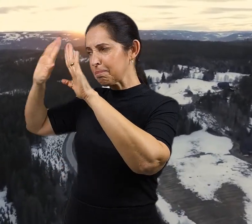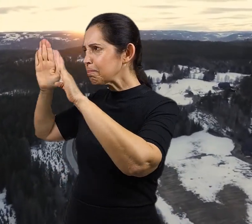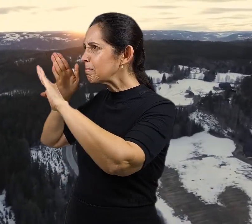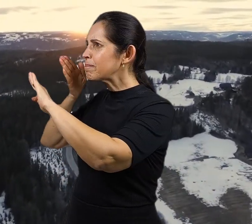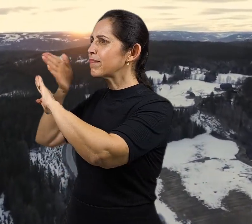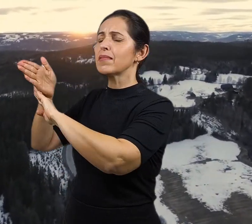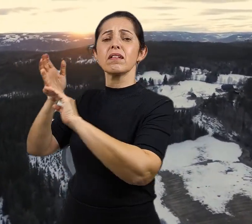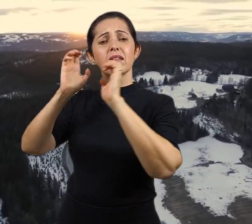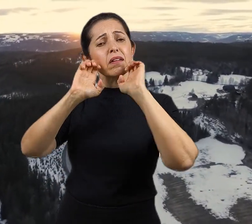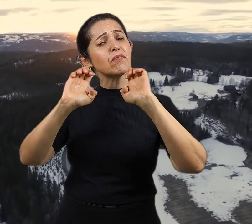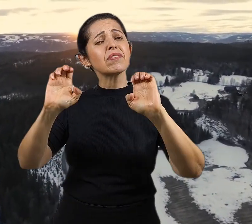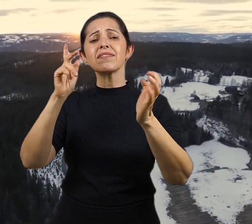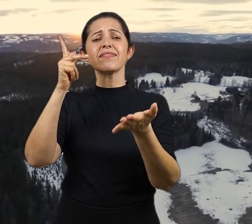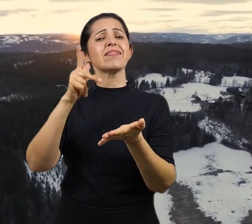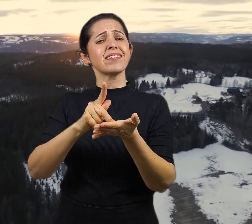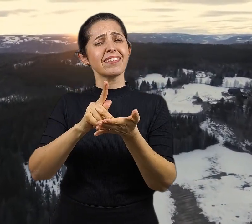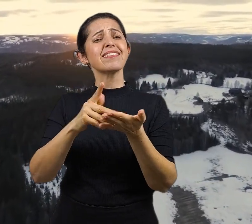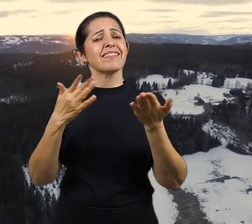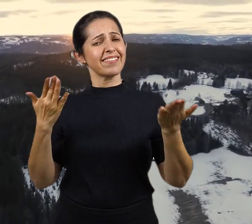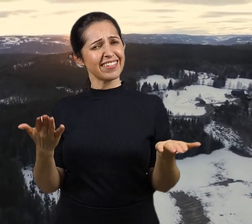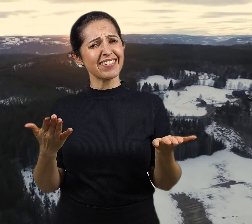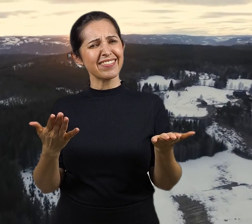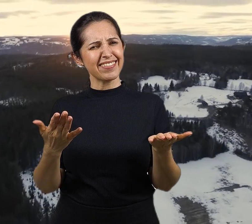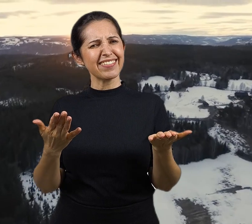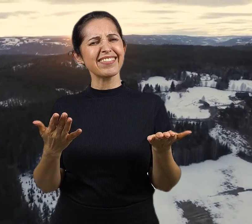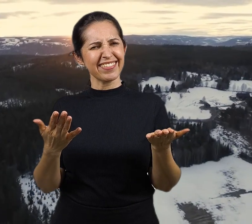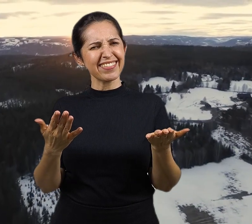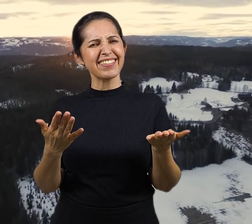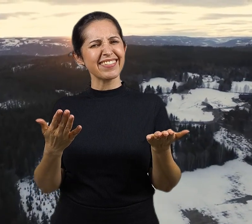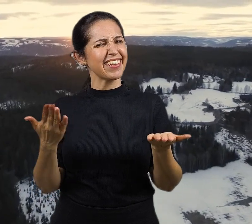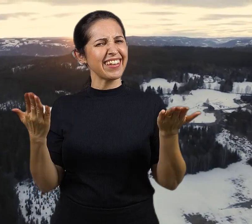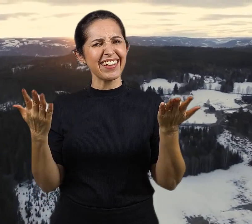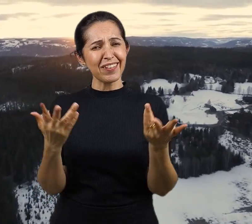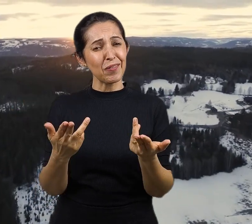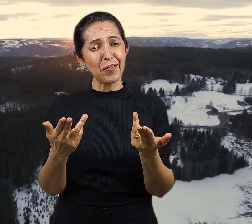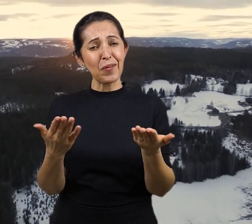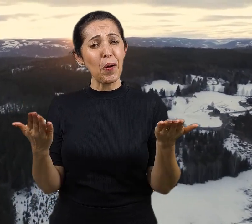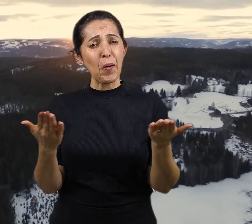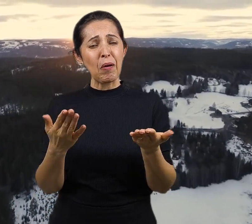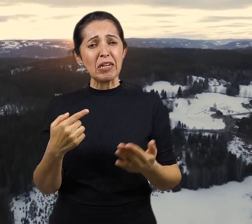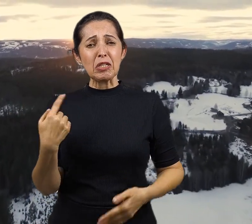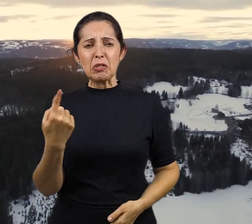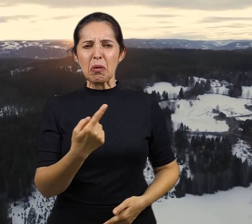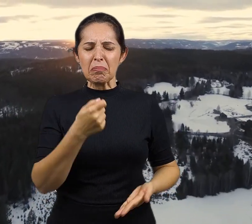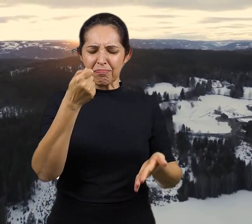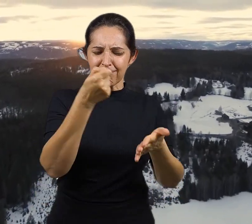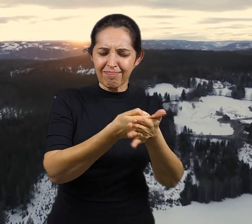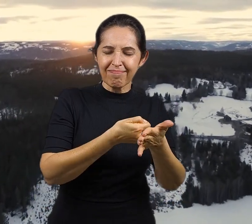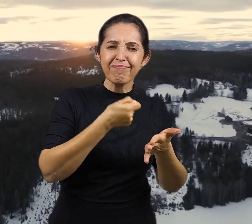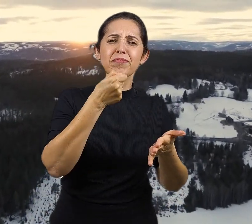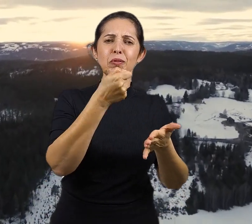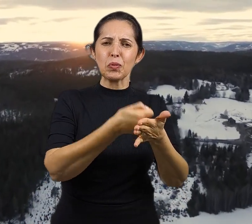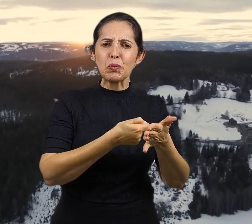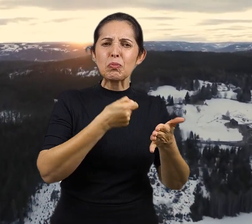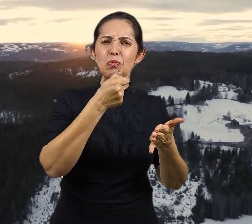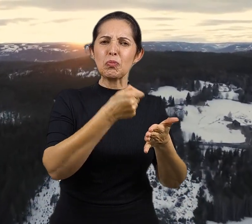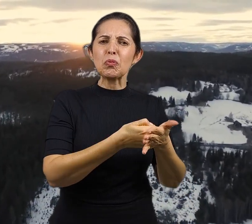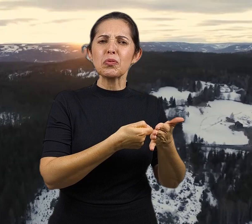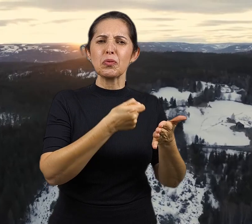isso que nós passamos no dia de hoje. É sofrimento, é luta, é trânsito, é enfermidade, é luta em